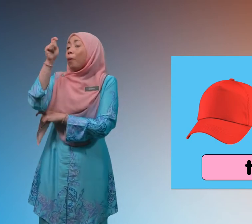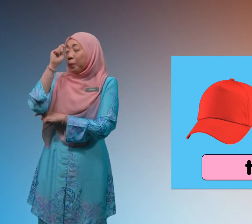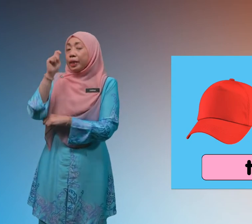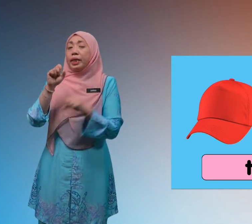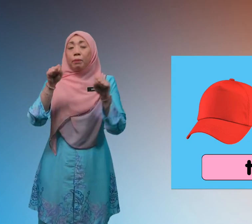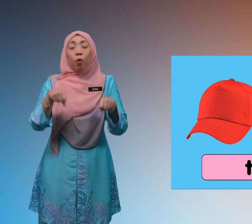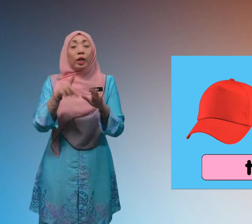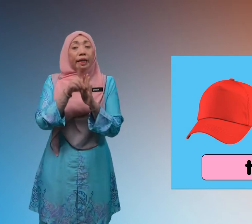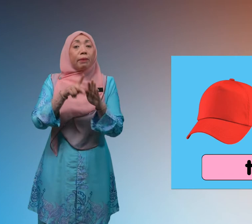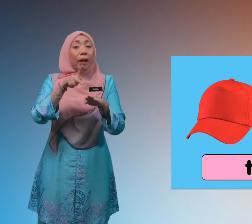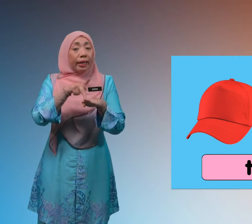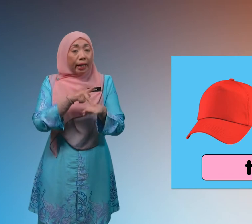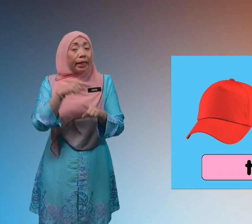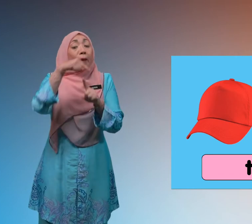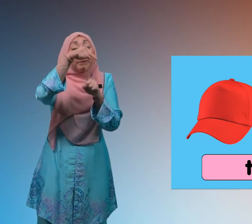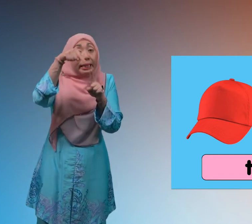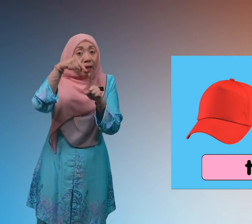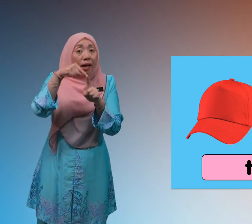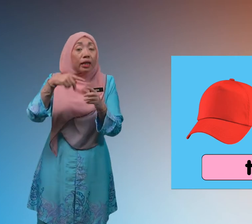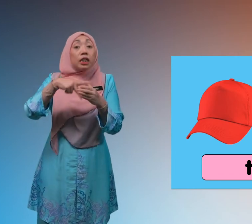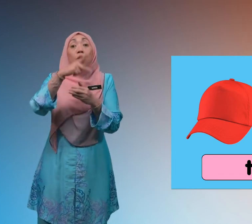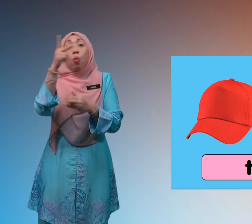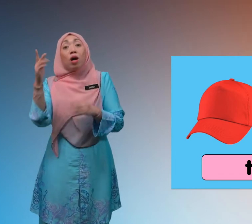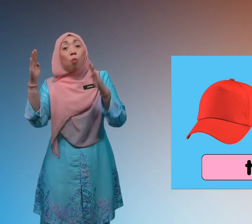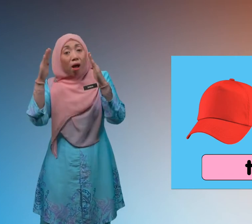Topi boleh dipakai bila keluar rumah,